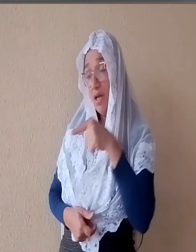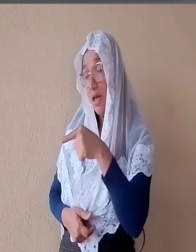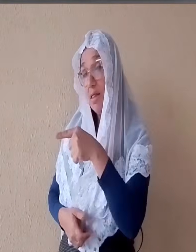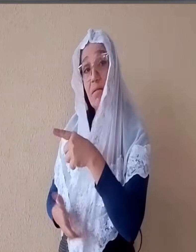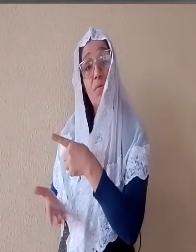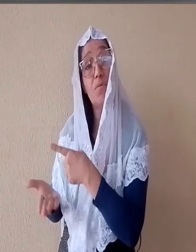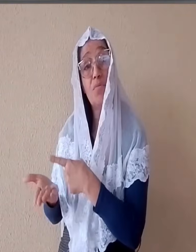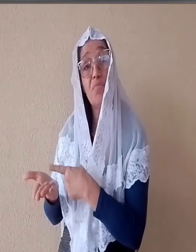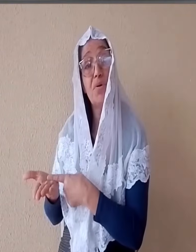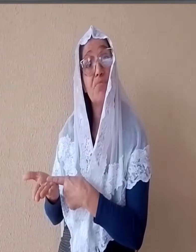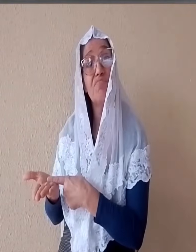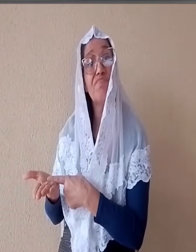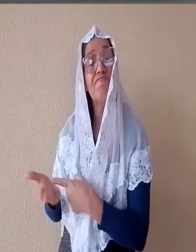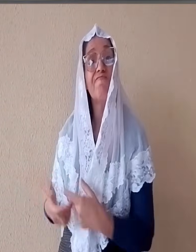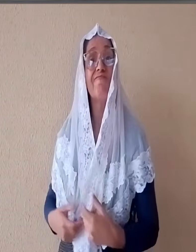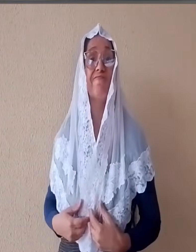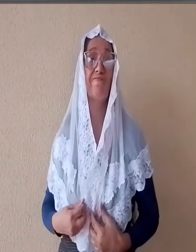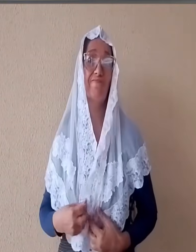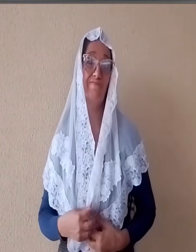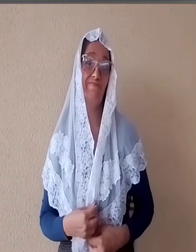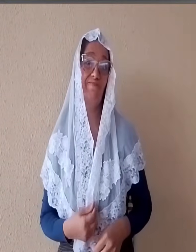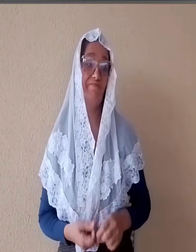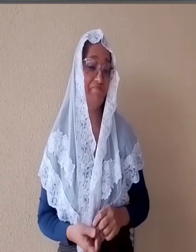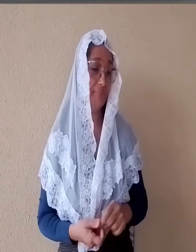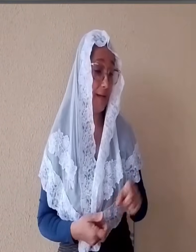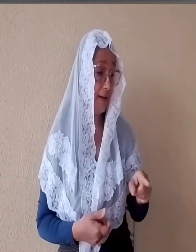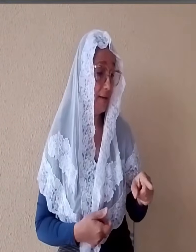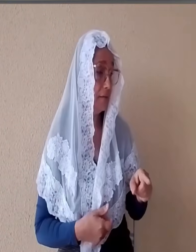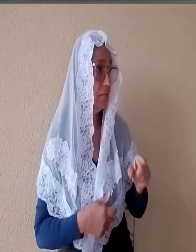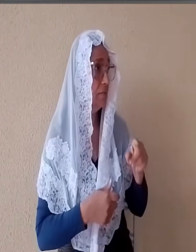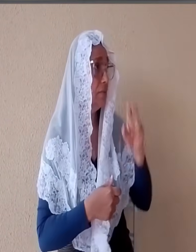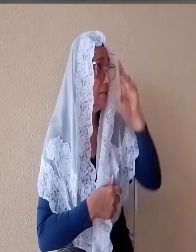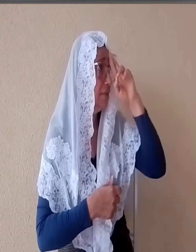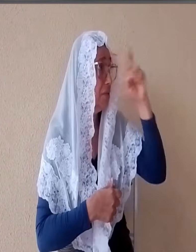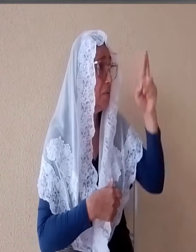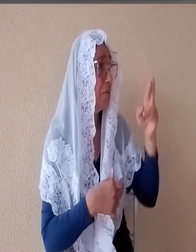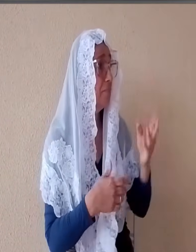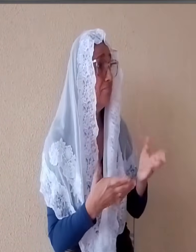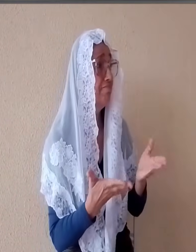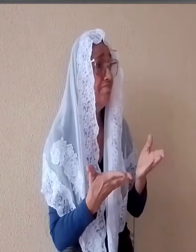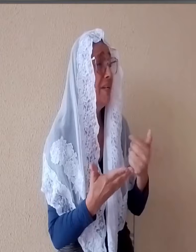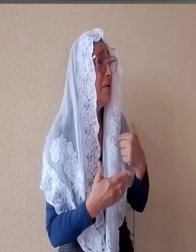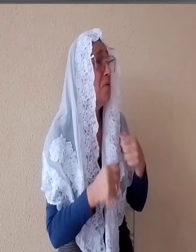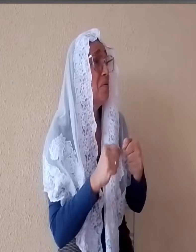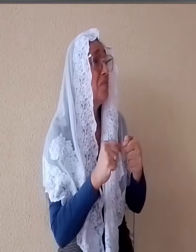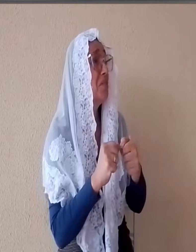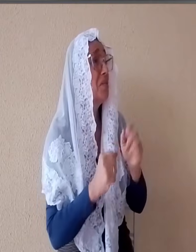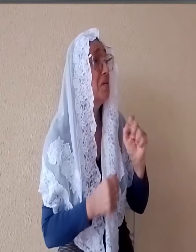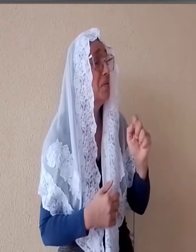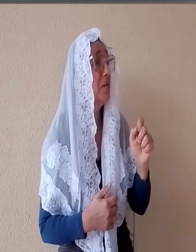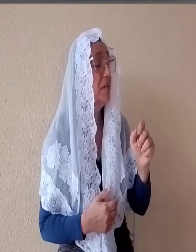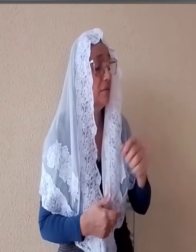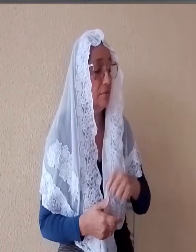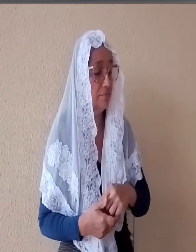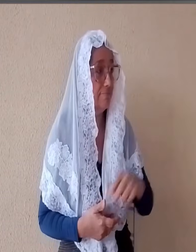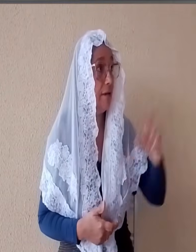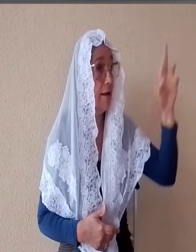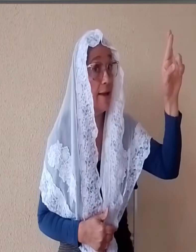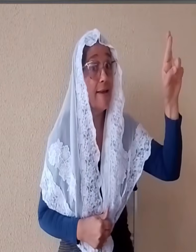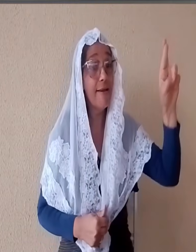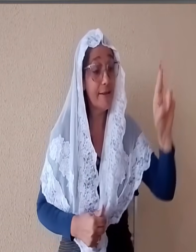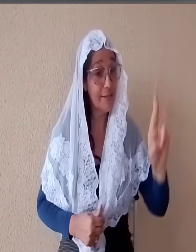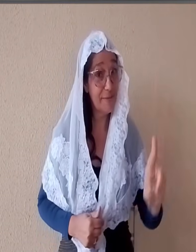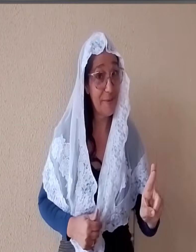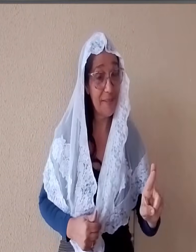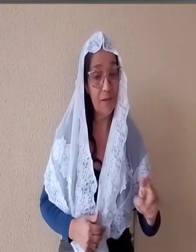Giobenitas. E chegou até os Giobenitas, estava lá os Giobenitas. Bendito é o nome do Senhor. E Davi falou, o que vocês